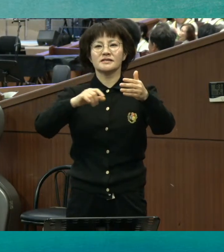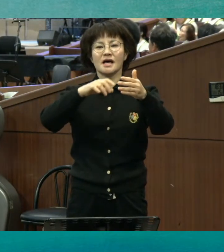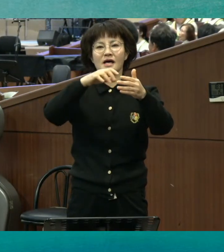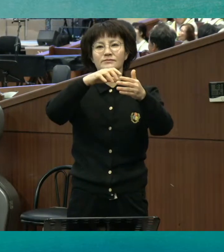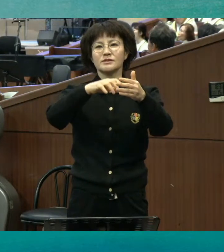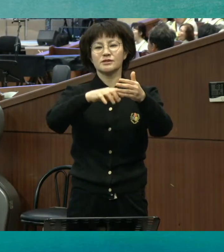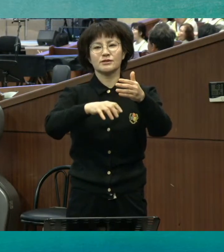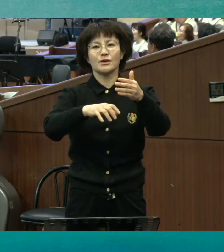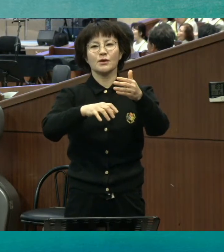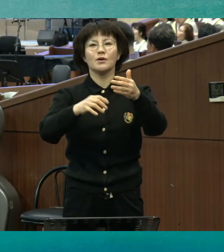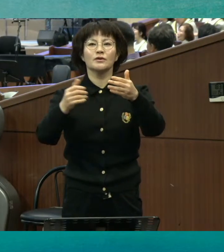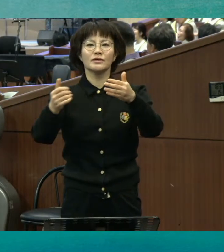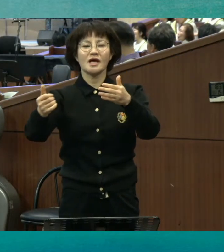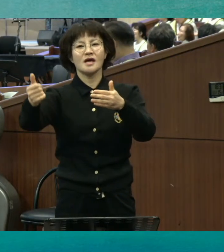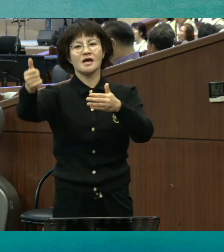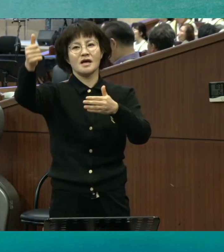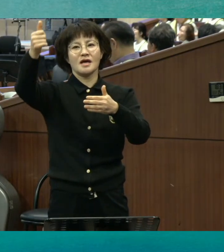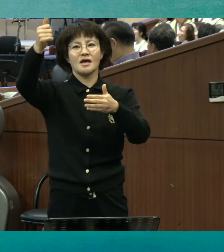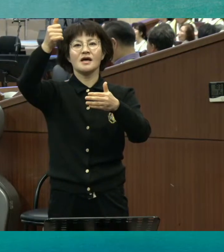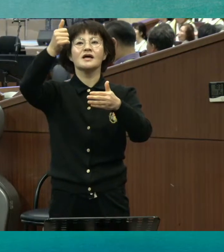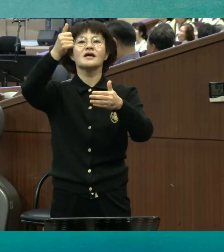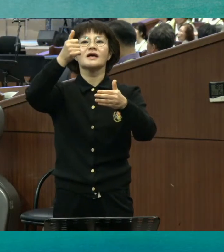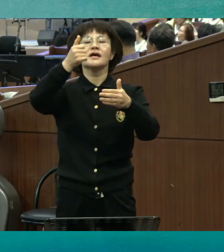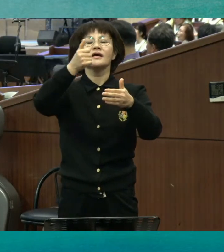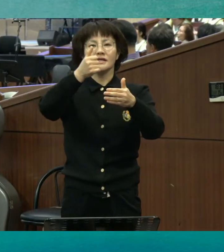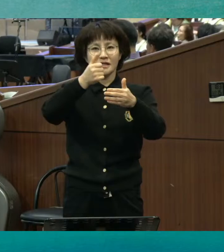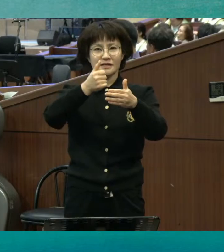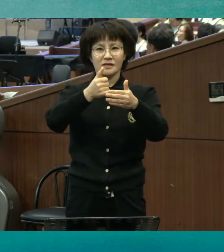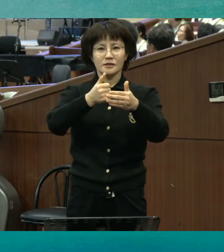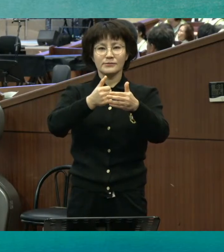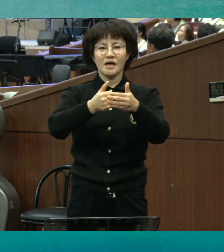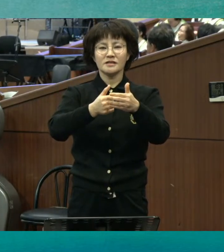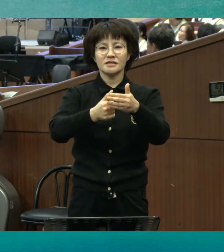나의 삶 속에